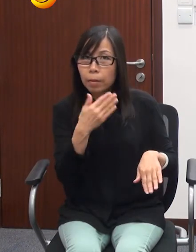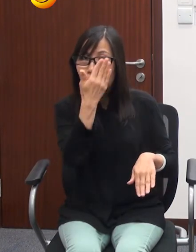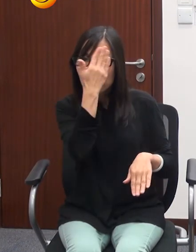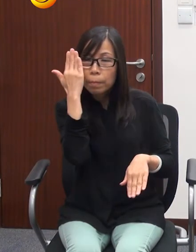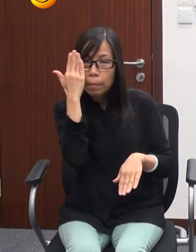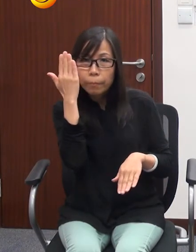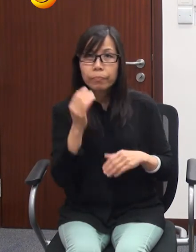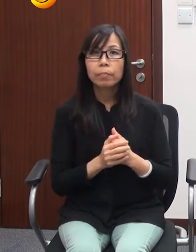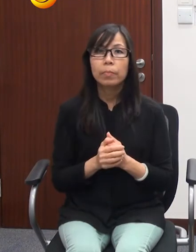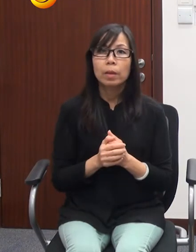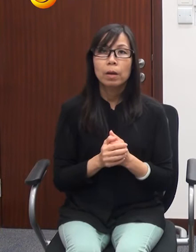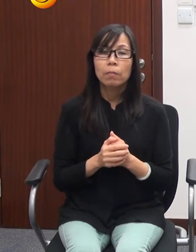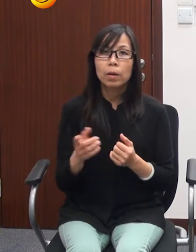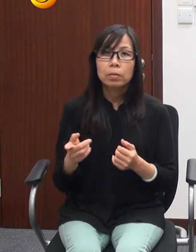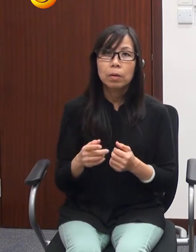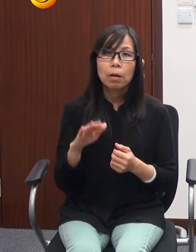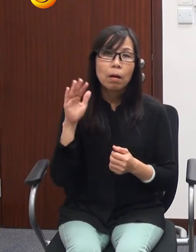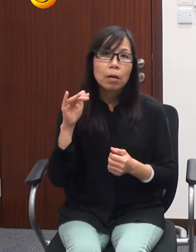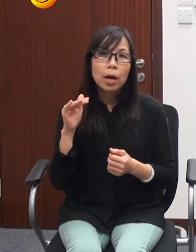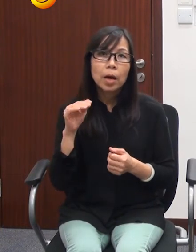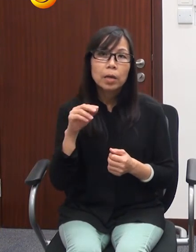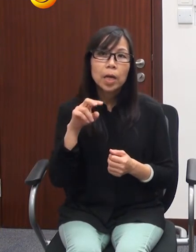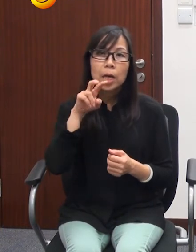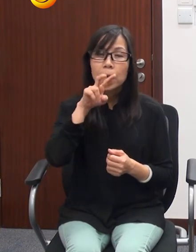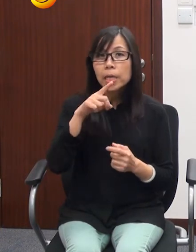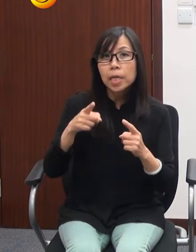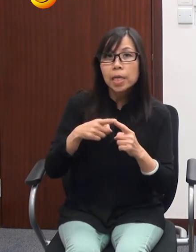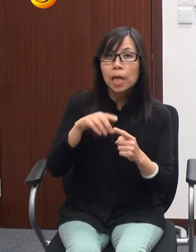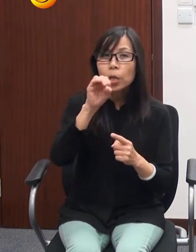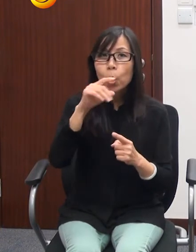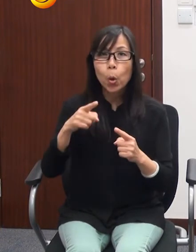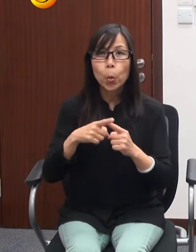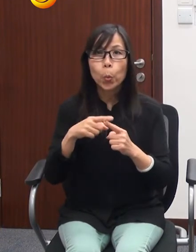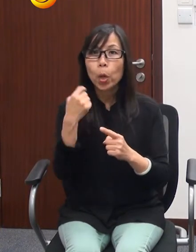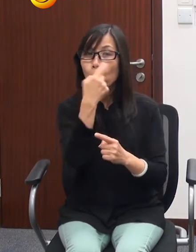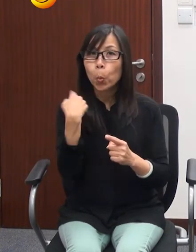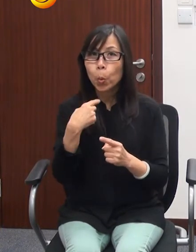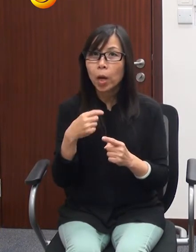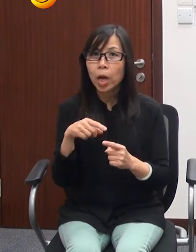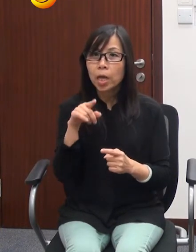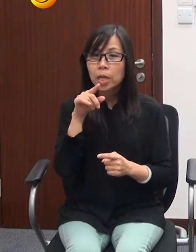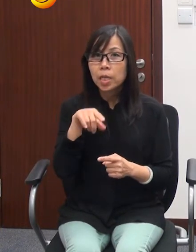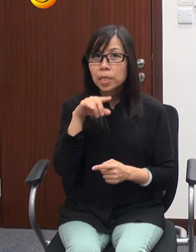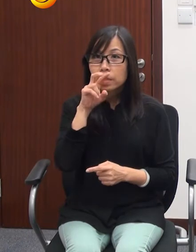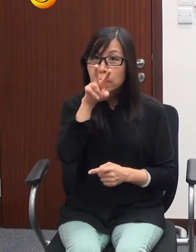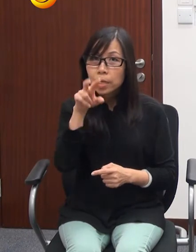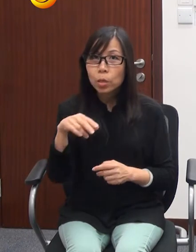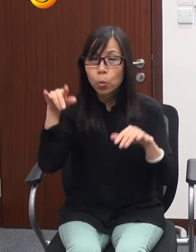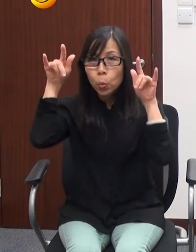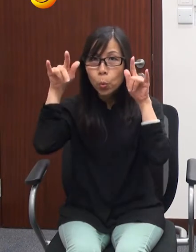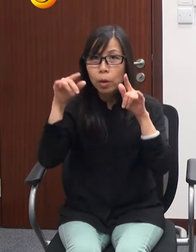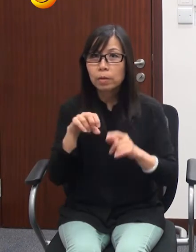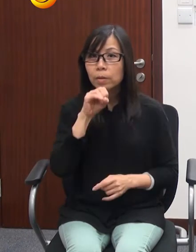定係 呢個所謂互為不存在？ 可能係一種見人講人話、見鬼講鬼話、見人妖講人妖話嘅策略咯。 點啊？ 即係